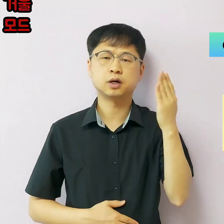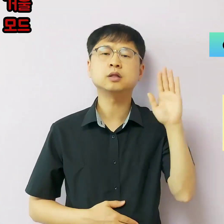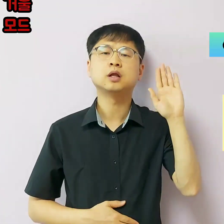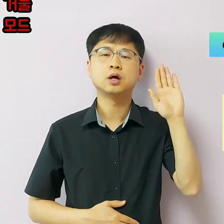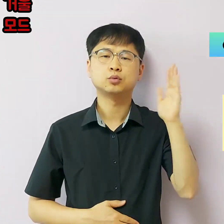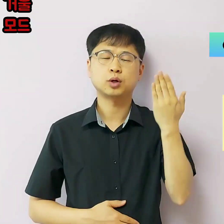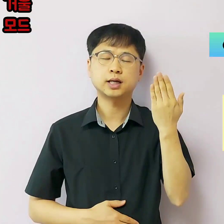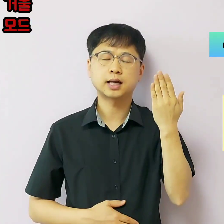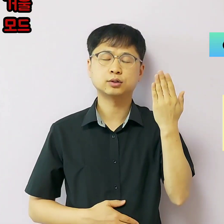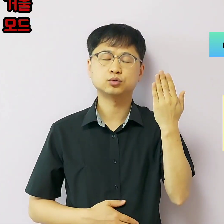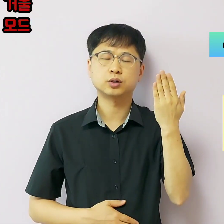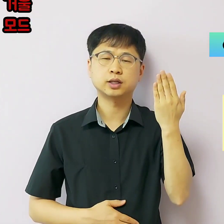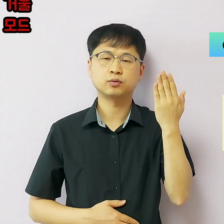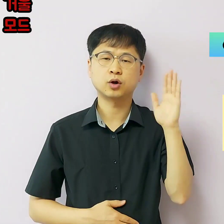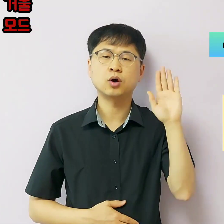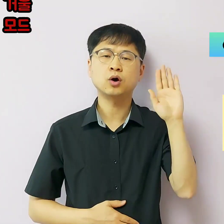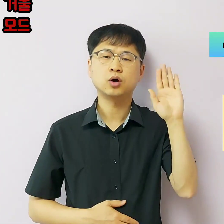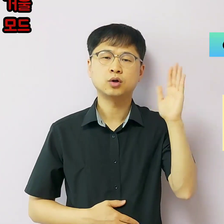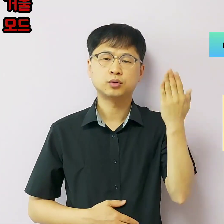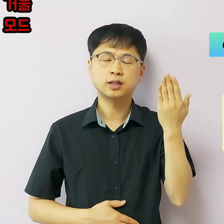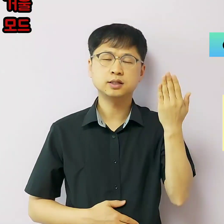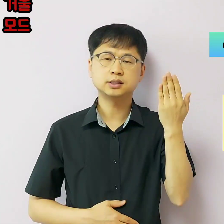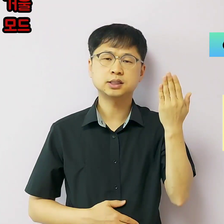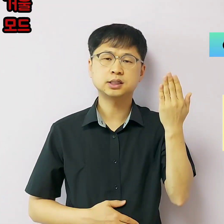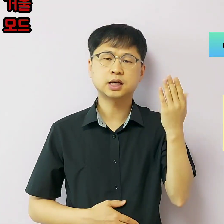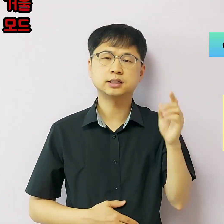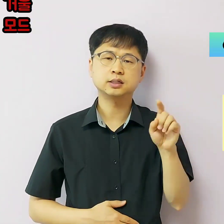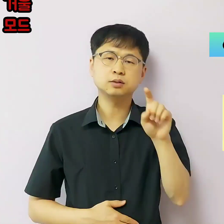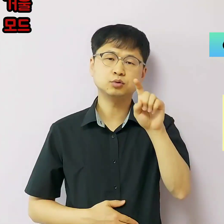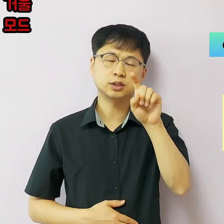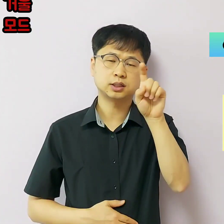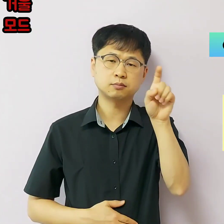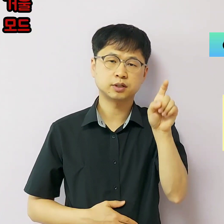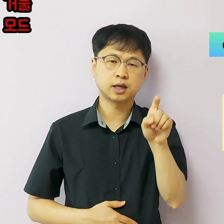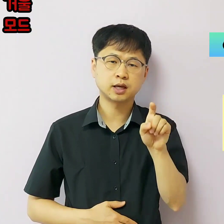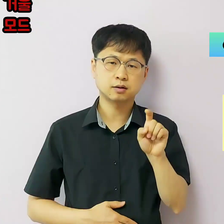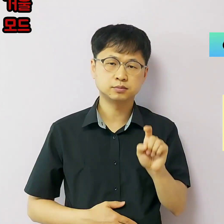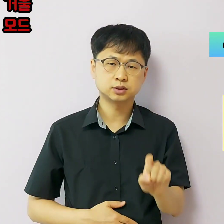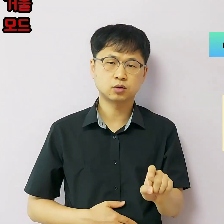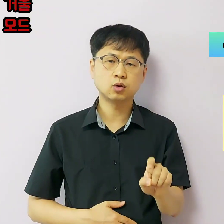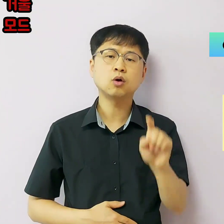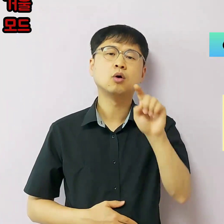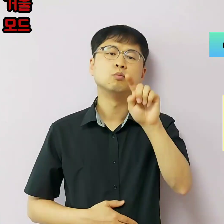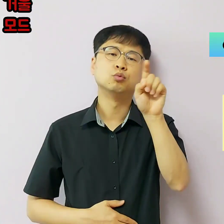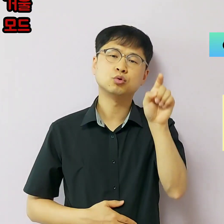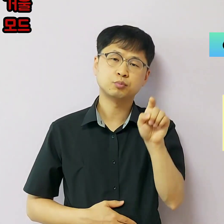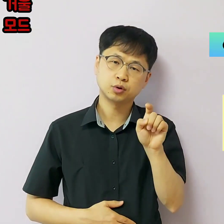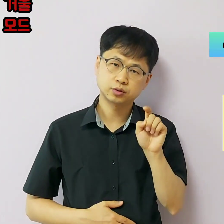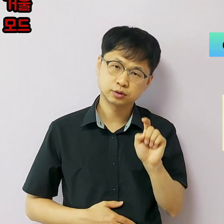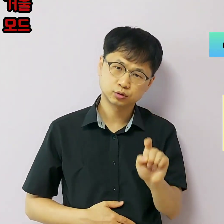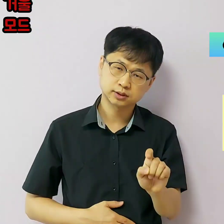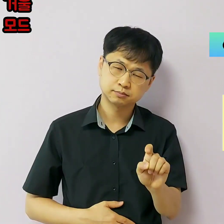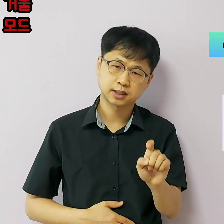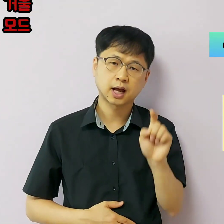주시면 되다라는 수어가 되고요. 됐는지라는 의문이기 때문에 검지로 물음표